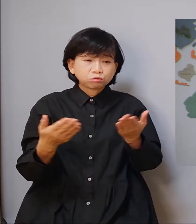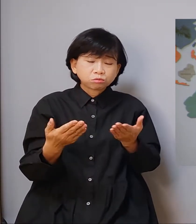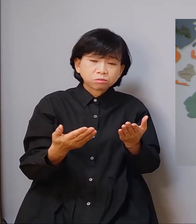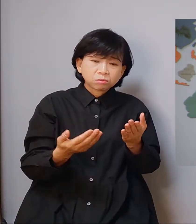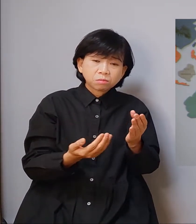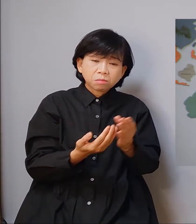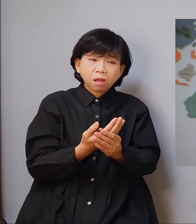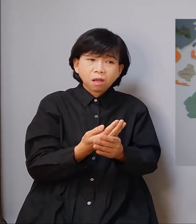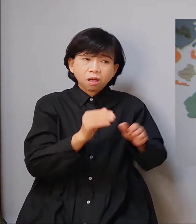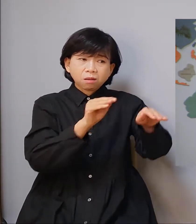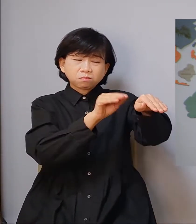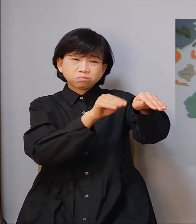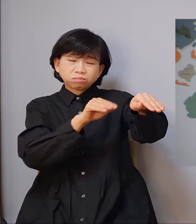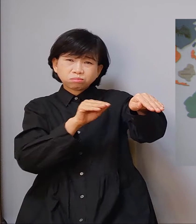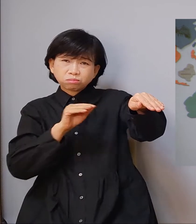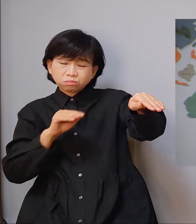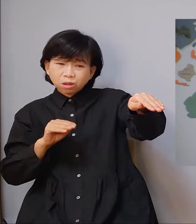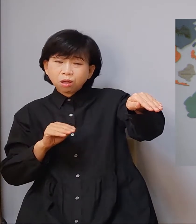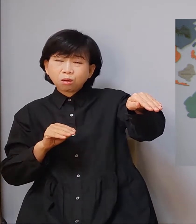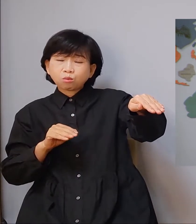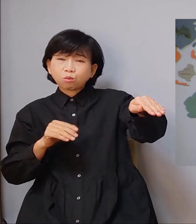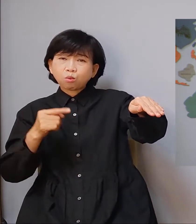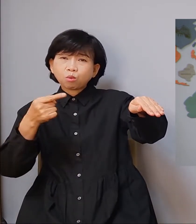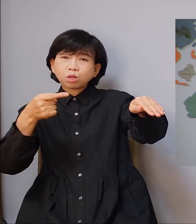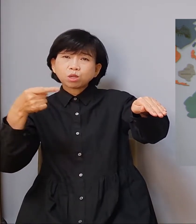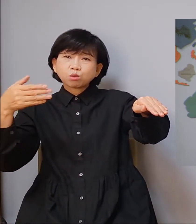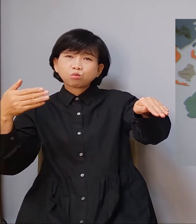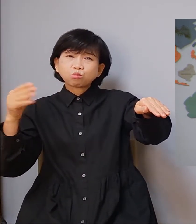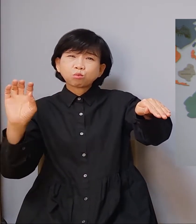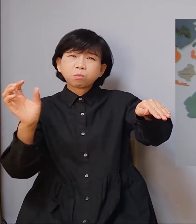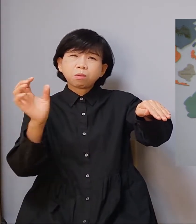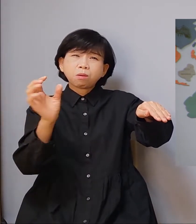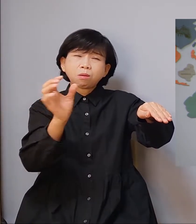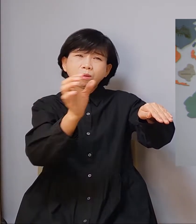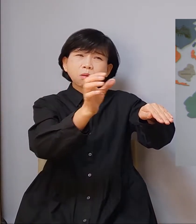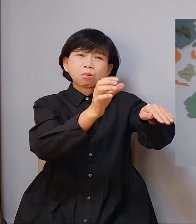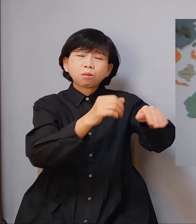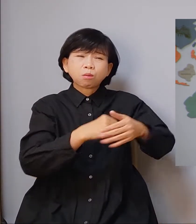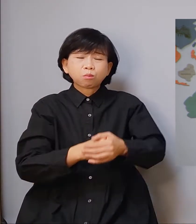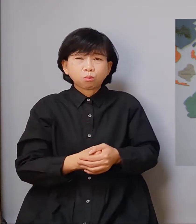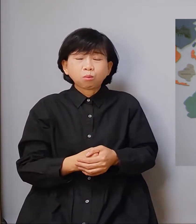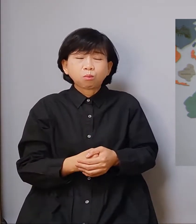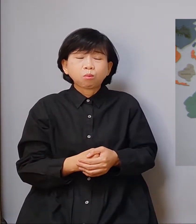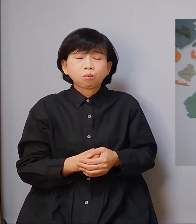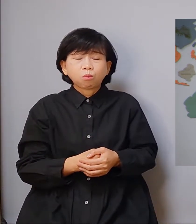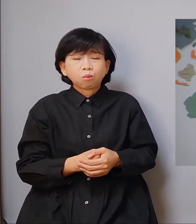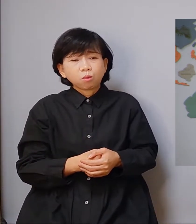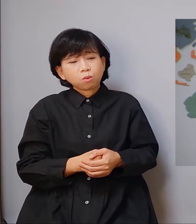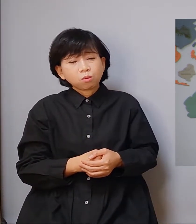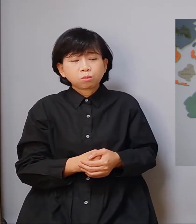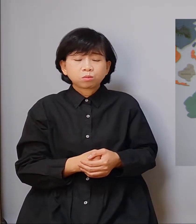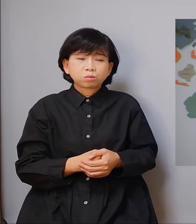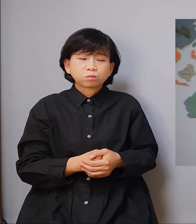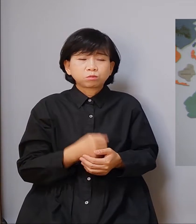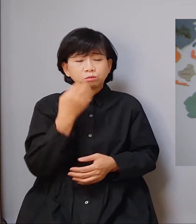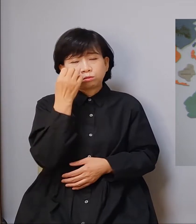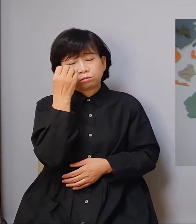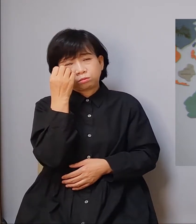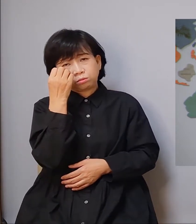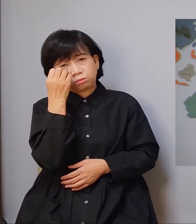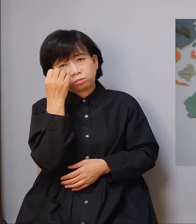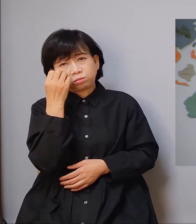길게 차가 늘어서고 정말 걸어가도 더 빠르겠다 싶을 정도로 차가